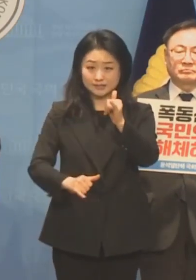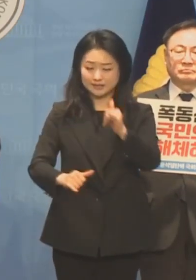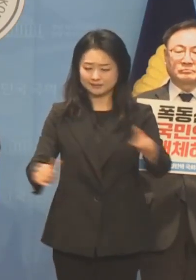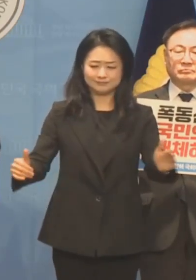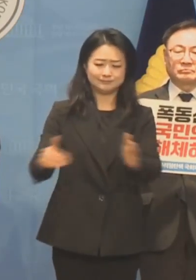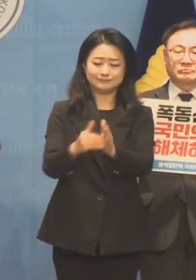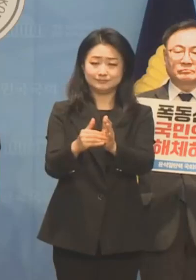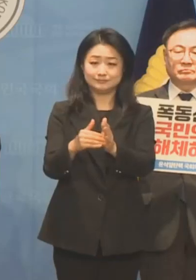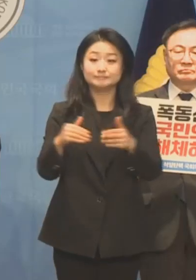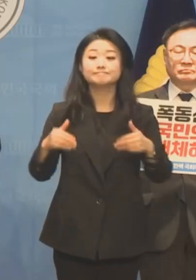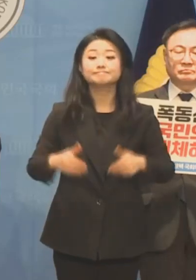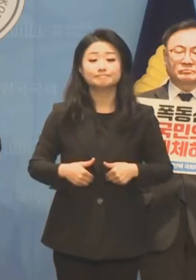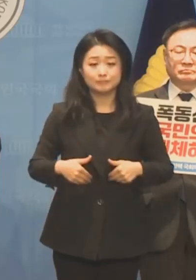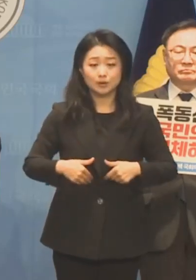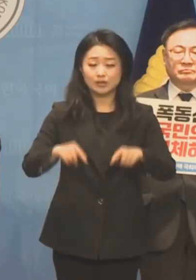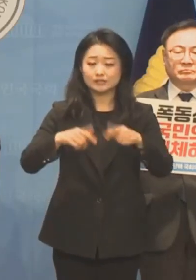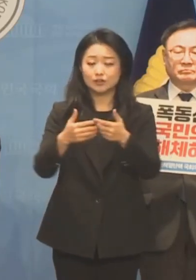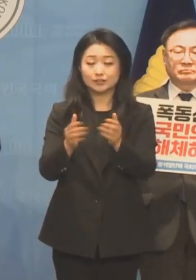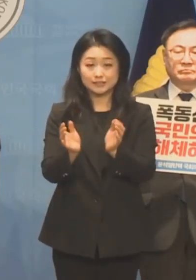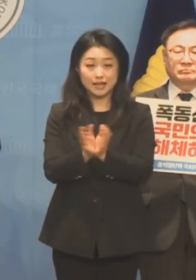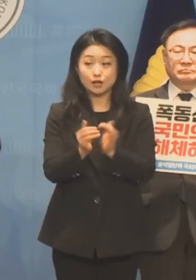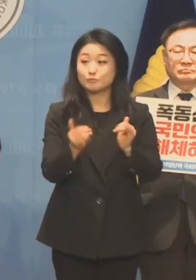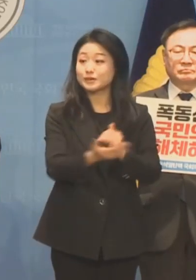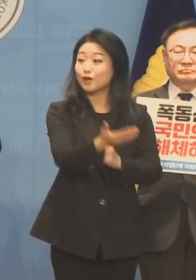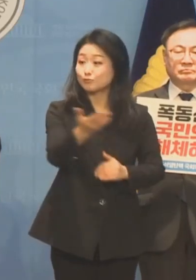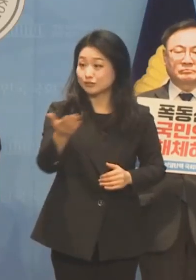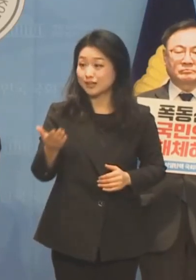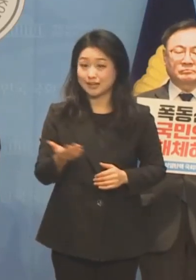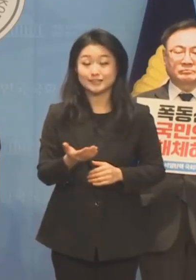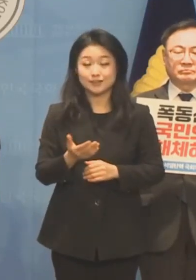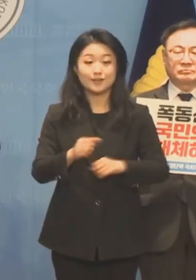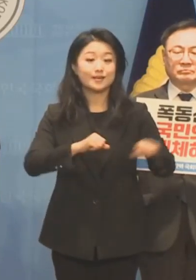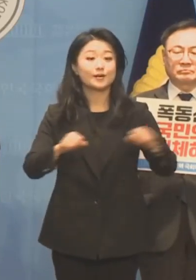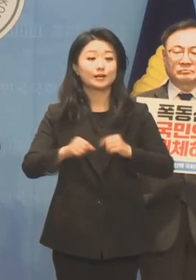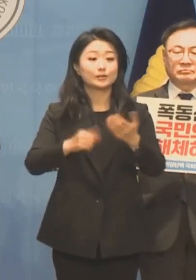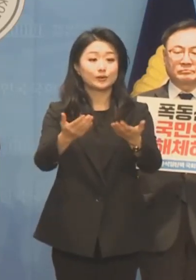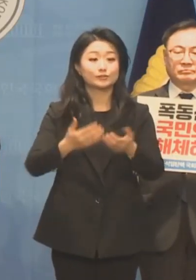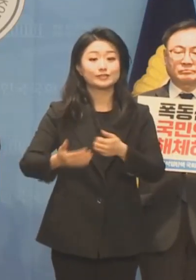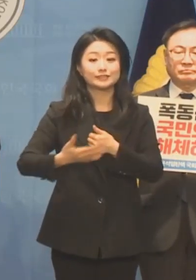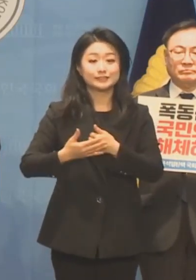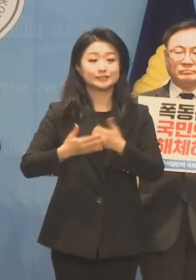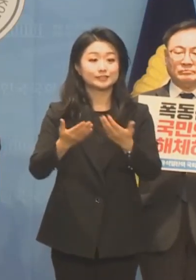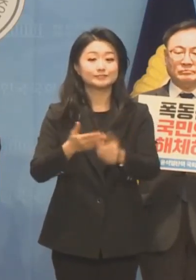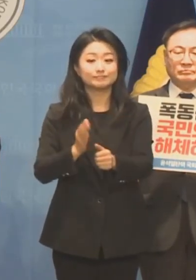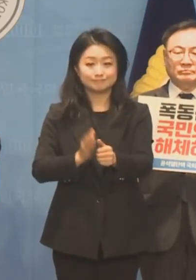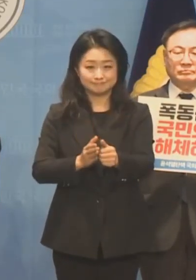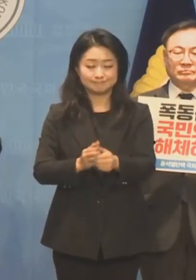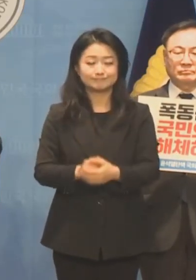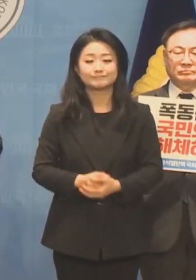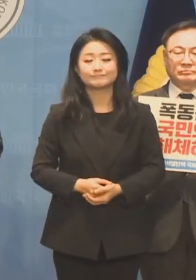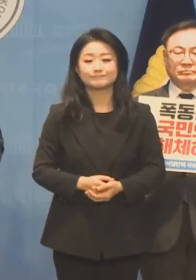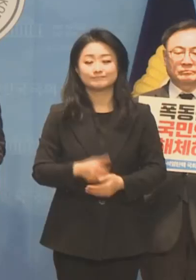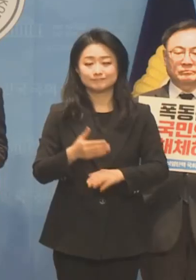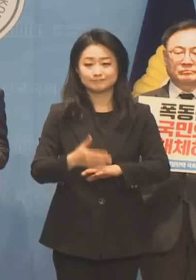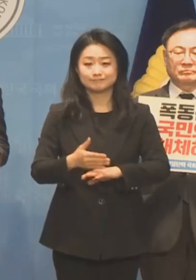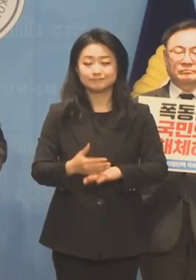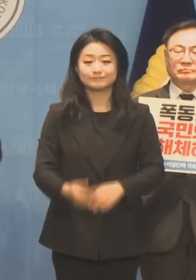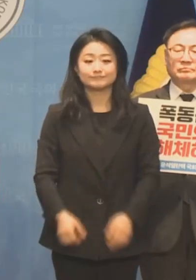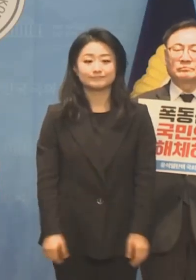뒤안길로 사라져야 될 정당임을 우리 국민들께서 나서서 확인해 주셨으면 좋겠습니다.